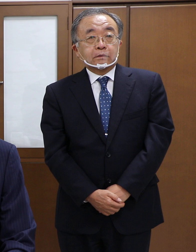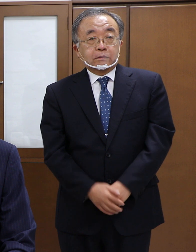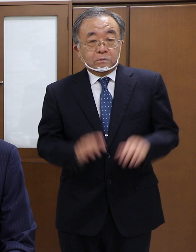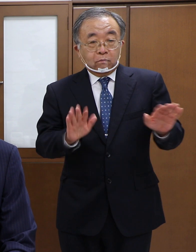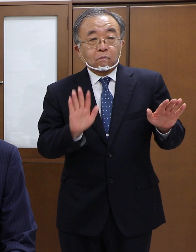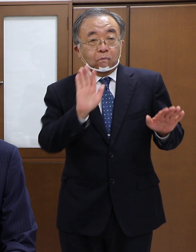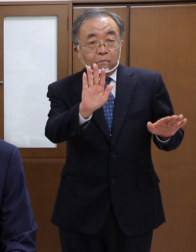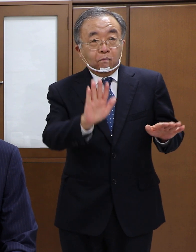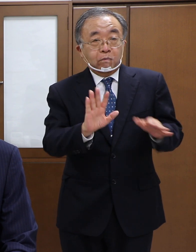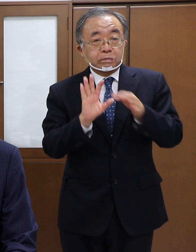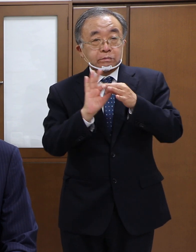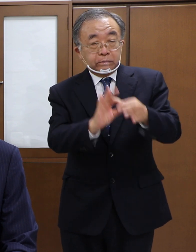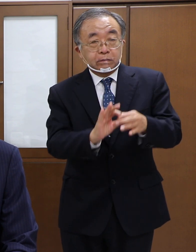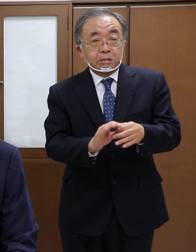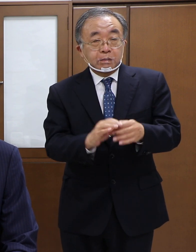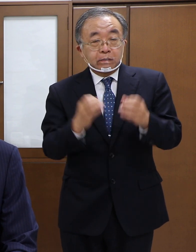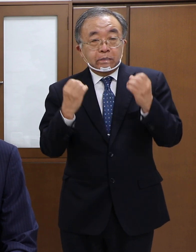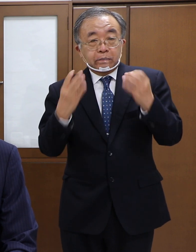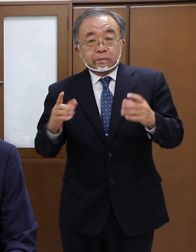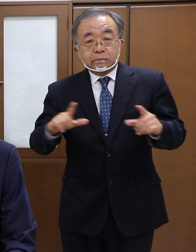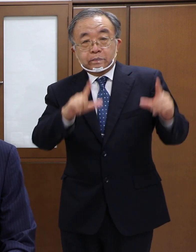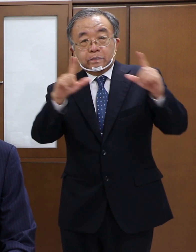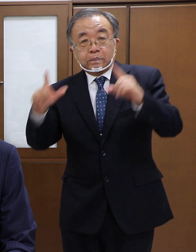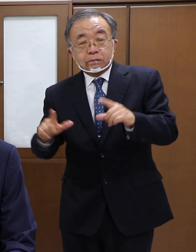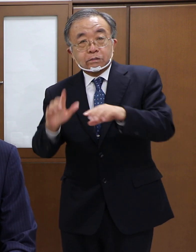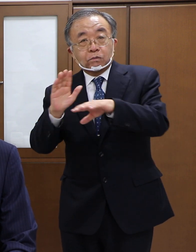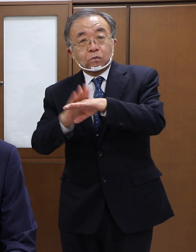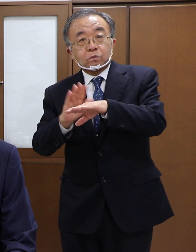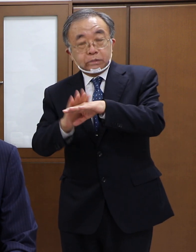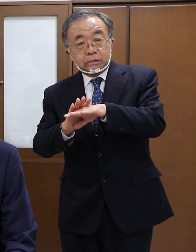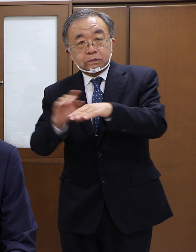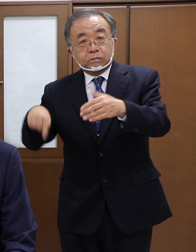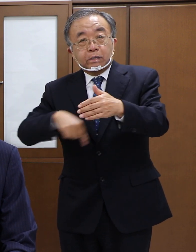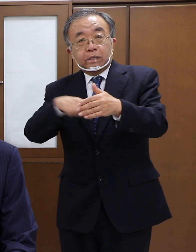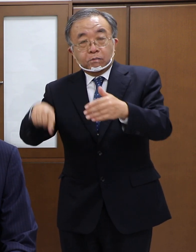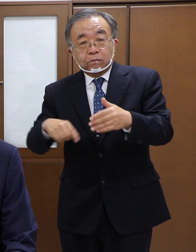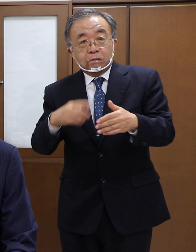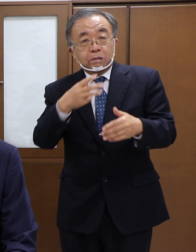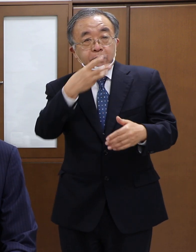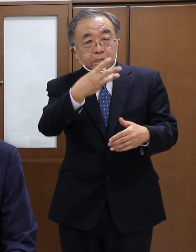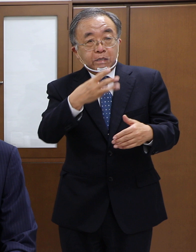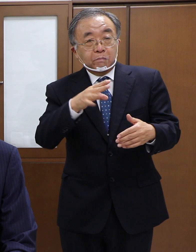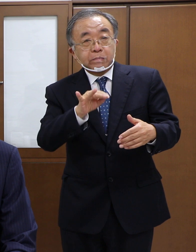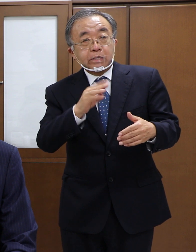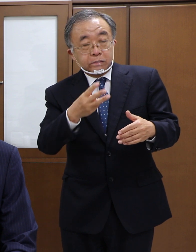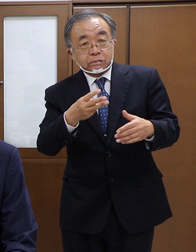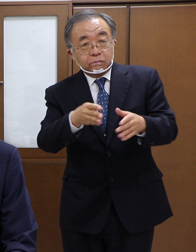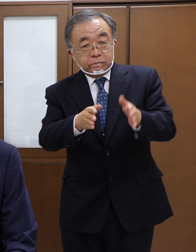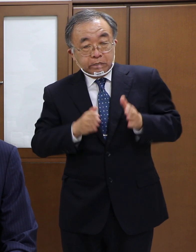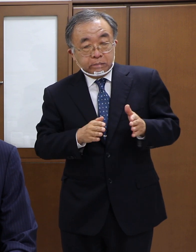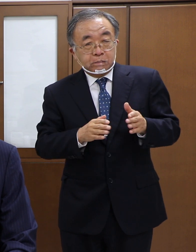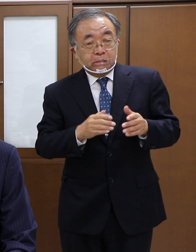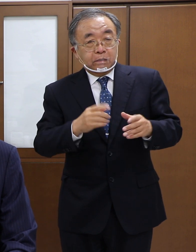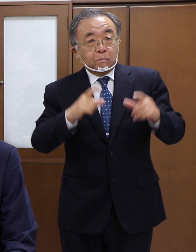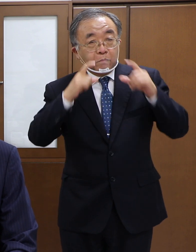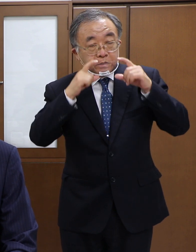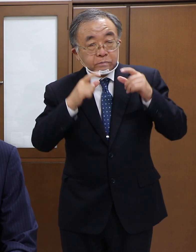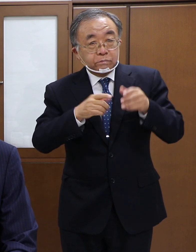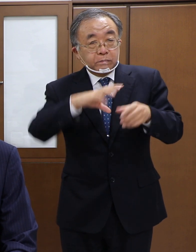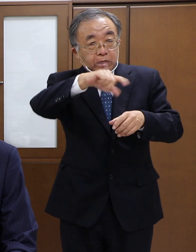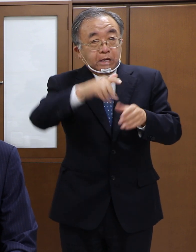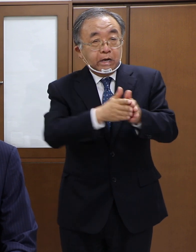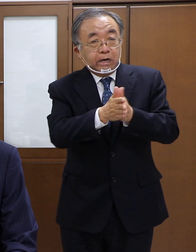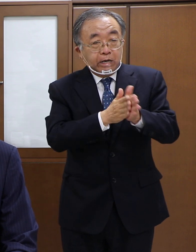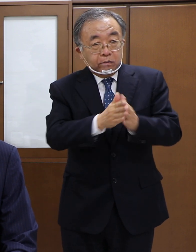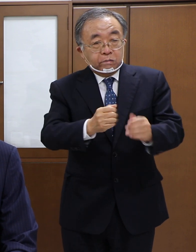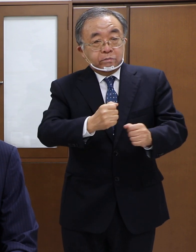今後につきましては、新しい生活様式として3密を避ける、マスク着用、手洗いなどを心がけ